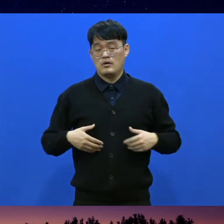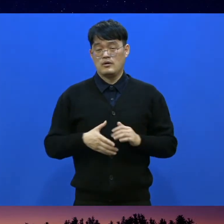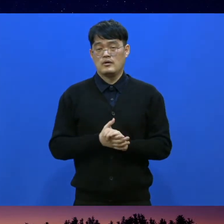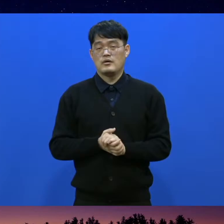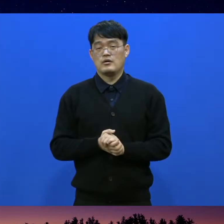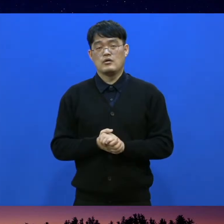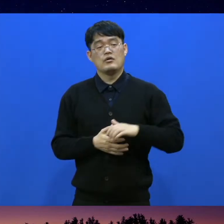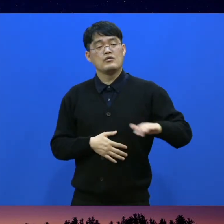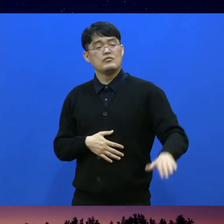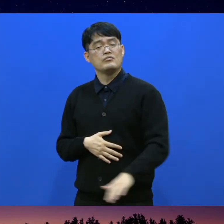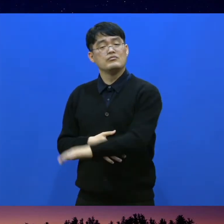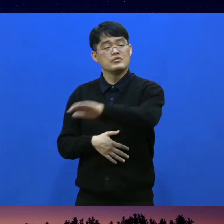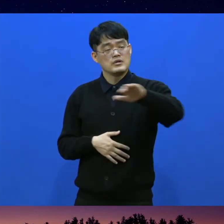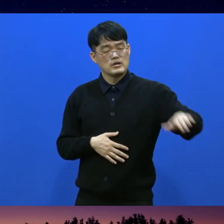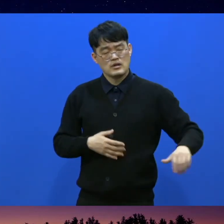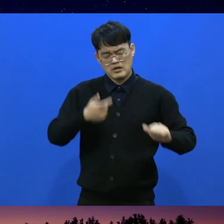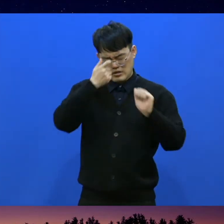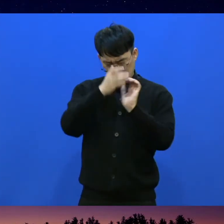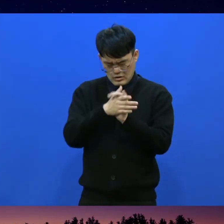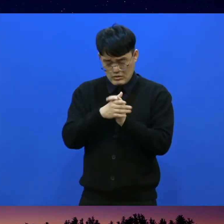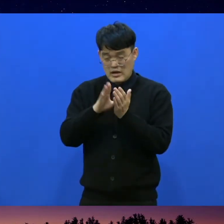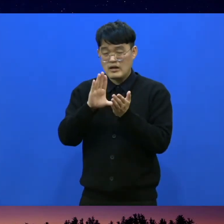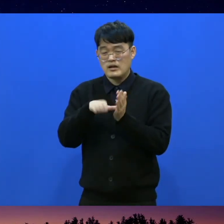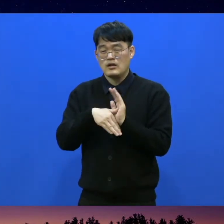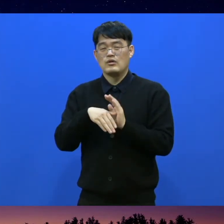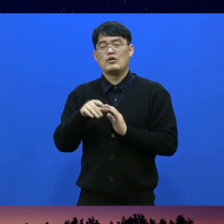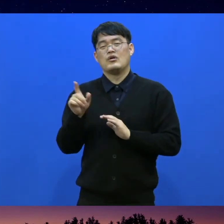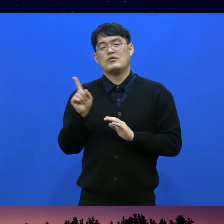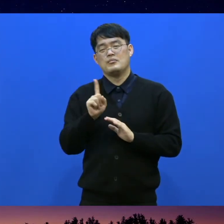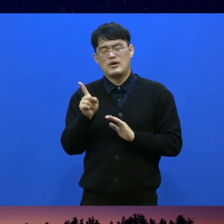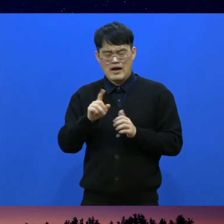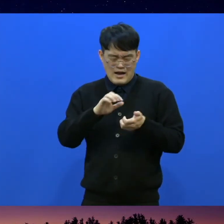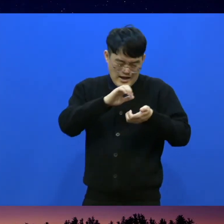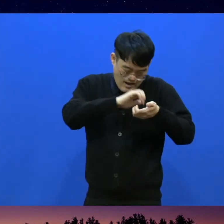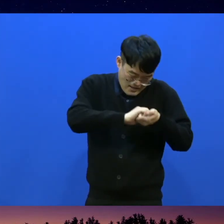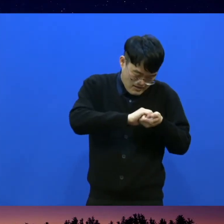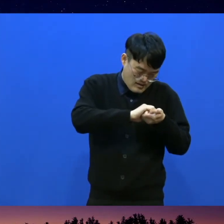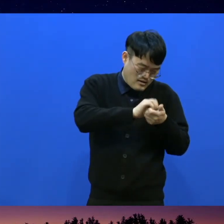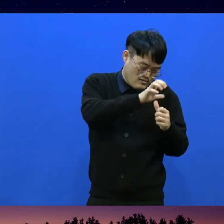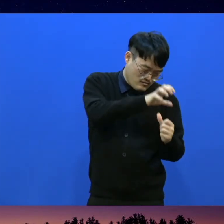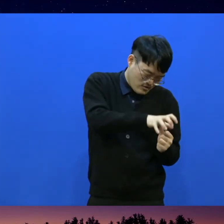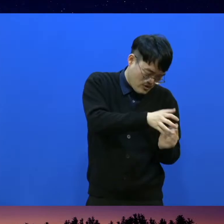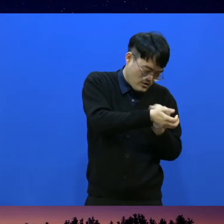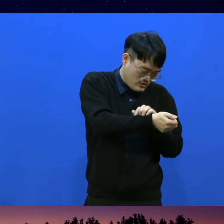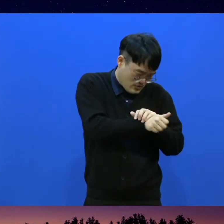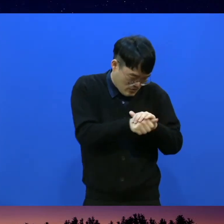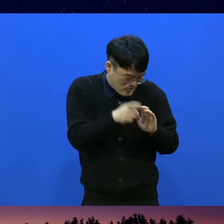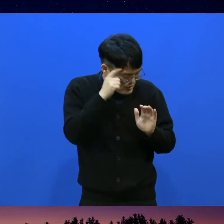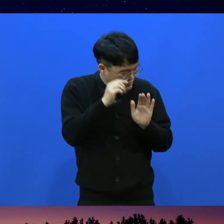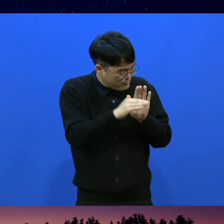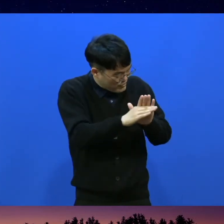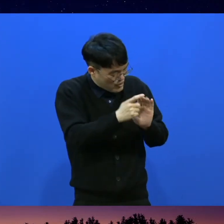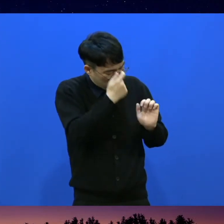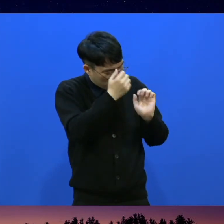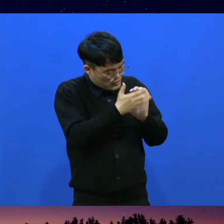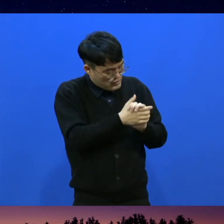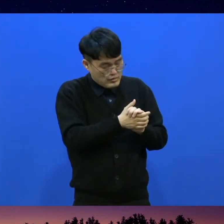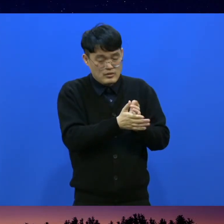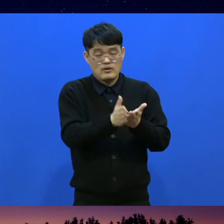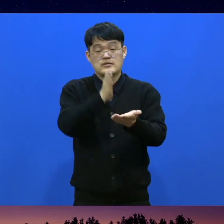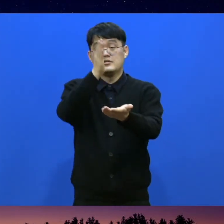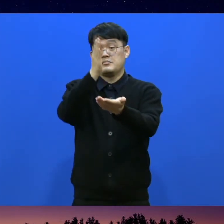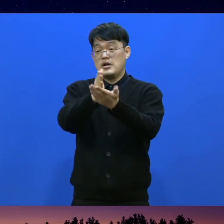그래서 우리의 기도에도 이런 폐쇄적인 기도, 어떤 한계에 갇혀있는 기도, 소극적인 기도, 부정적인 기도, 그런 거 하지 말라는